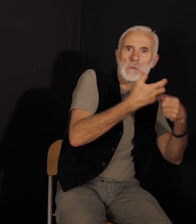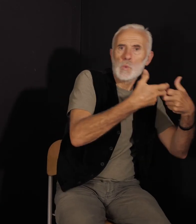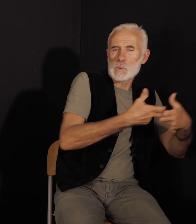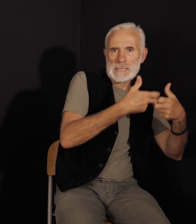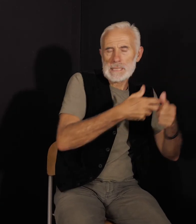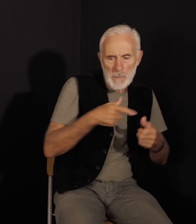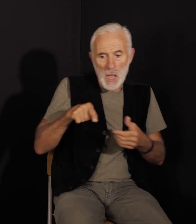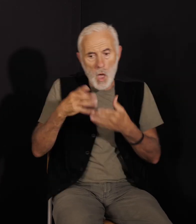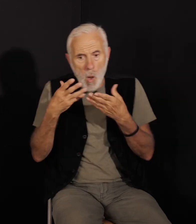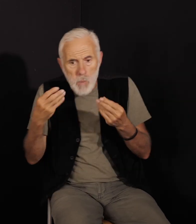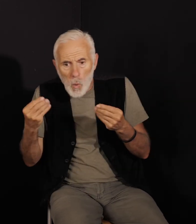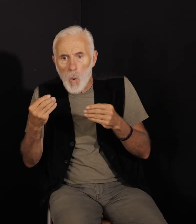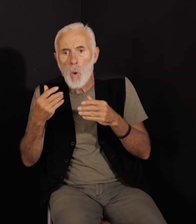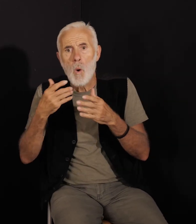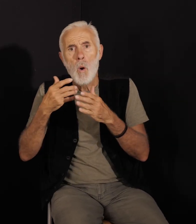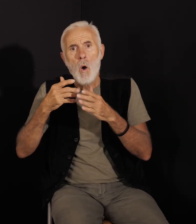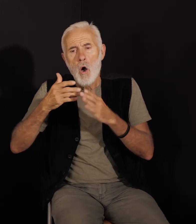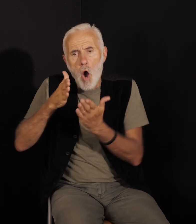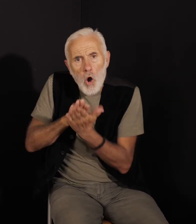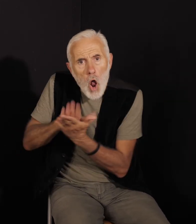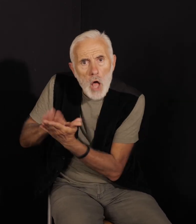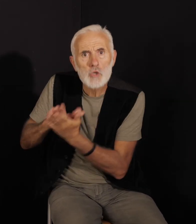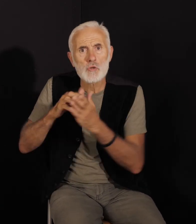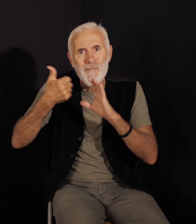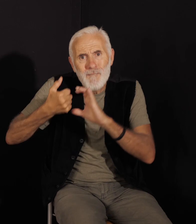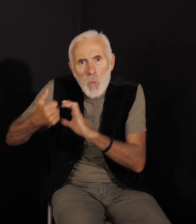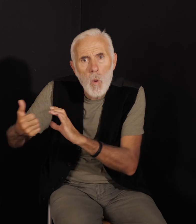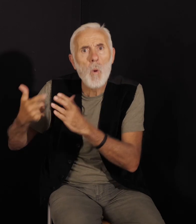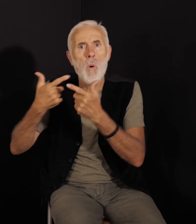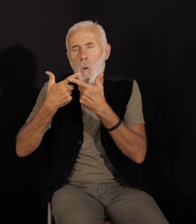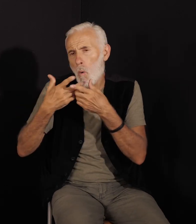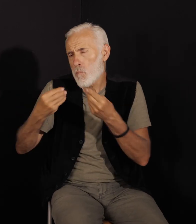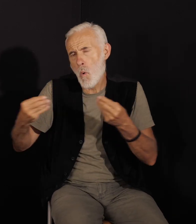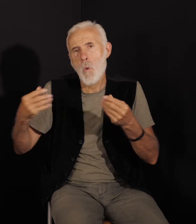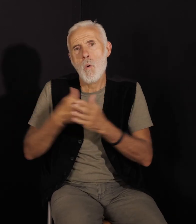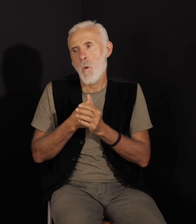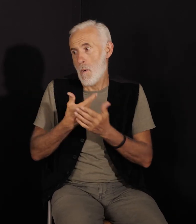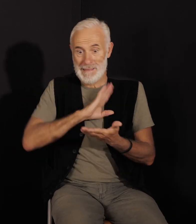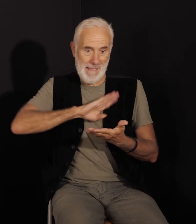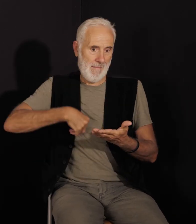photos. Et c'est notre dernière production. Donc on est très content de vous la présenter.